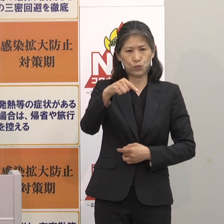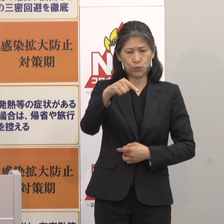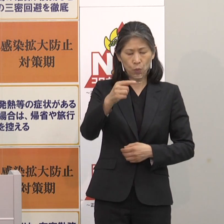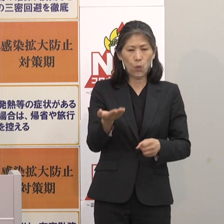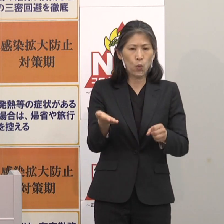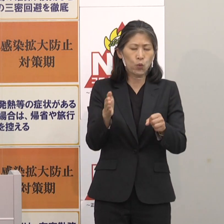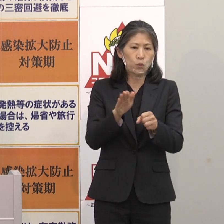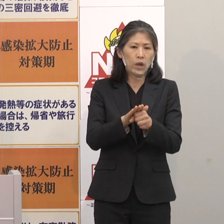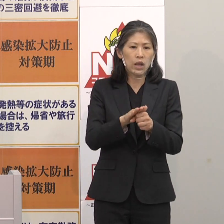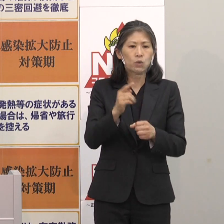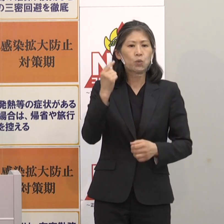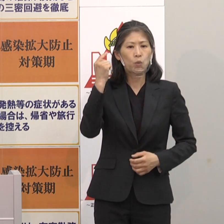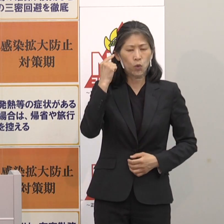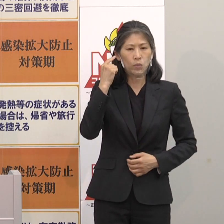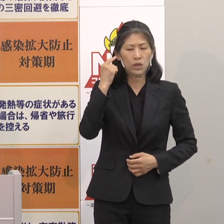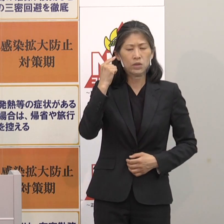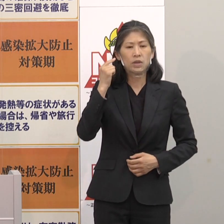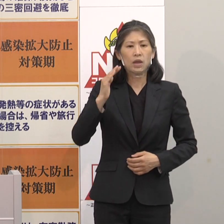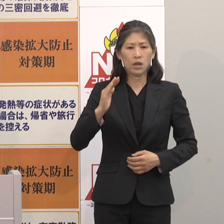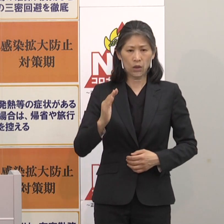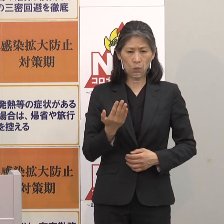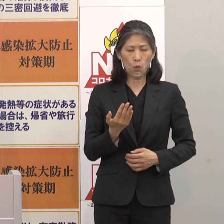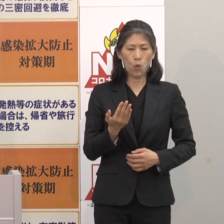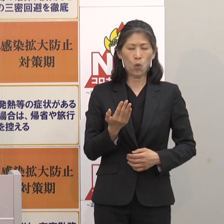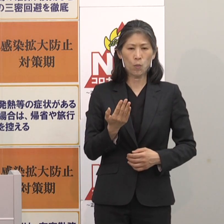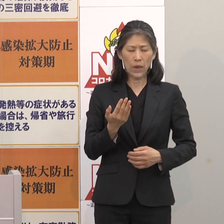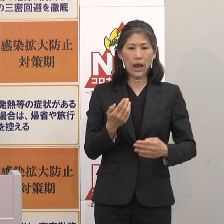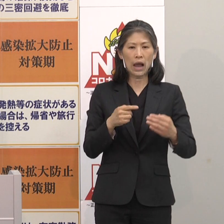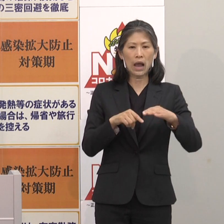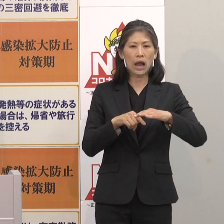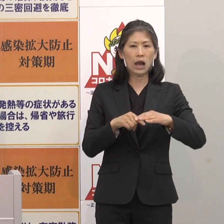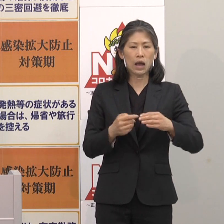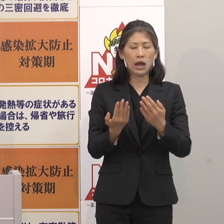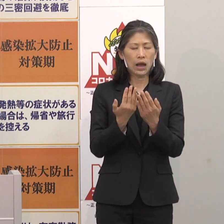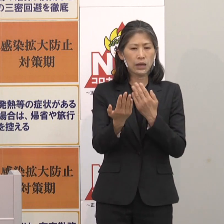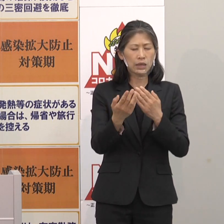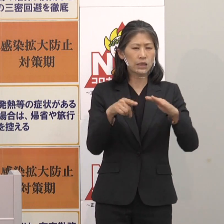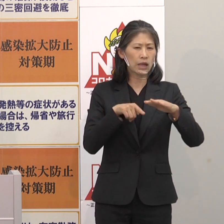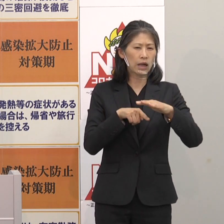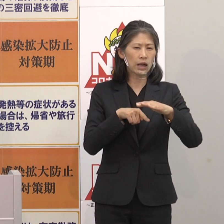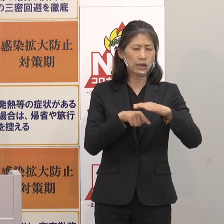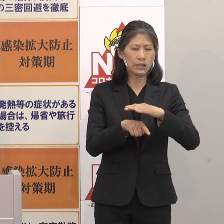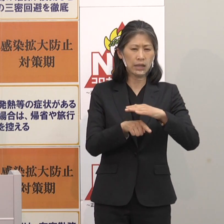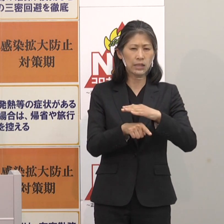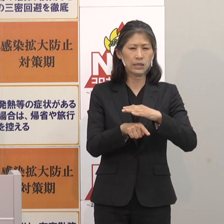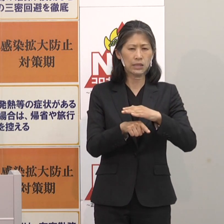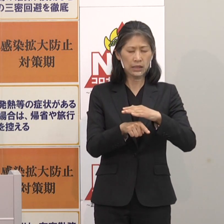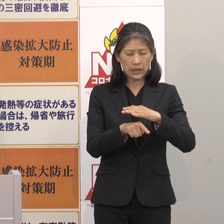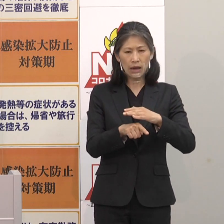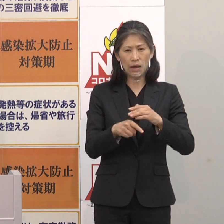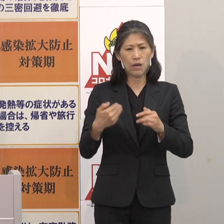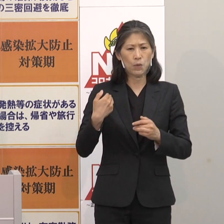にですね、どちらかに判断するというのは、それは